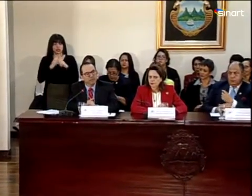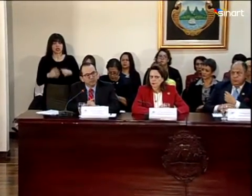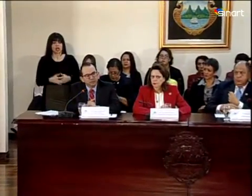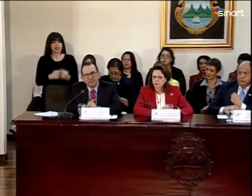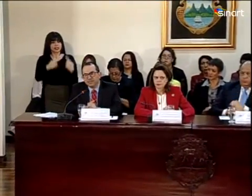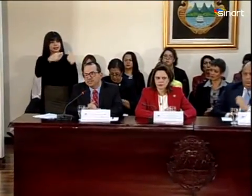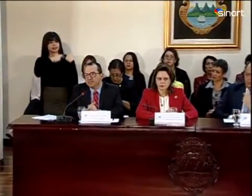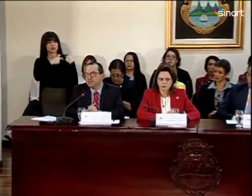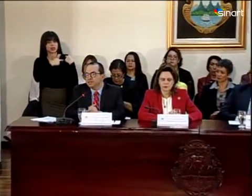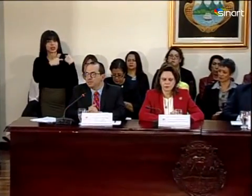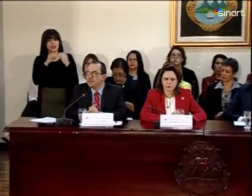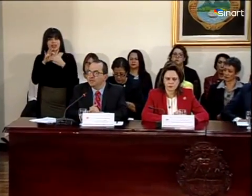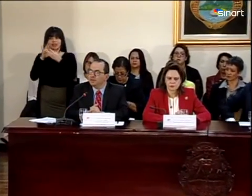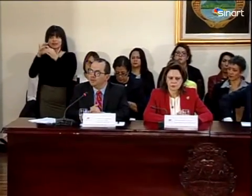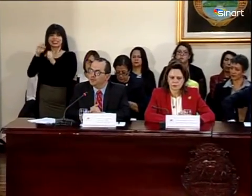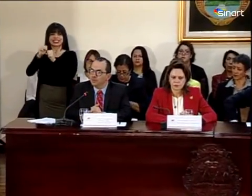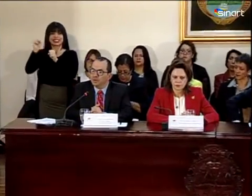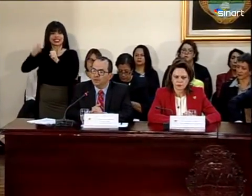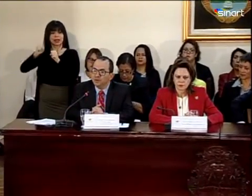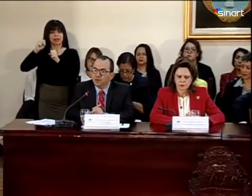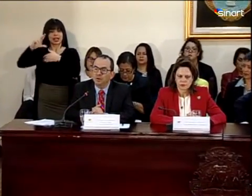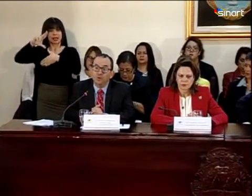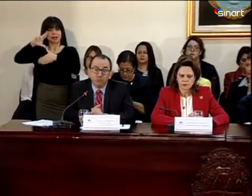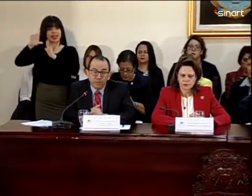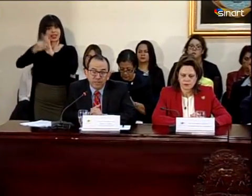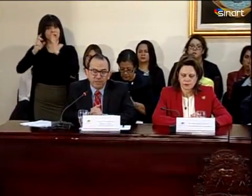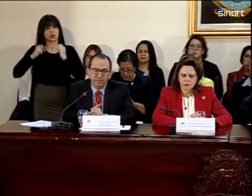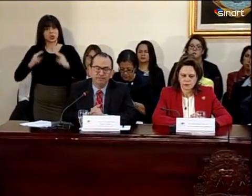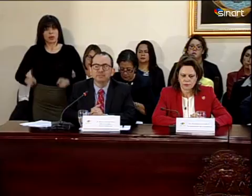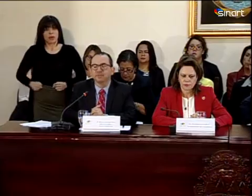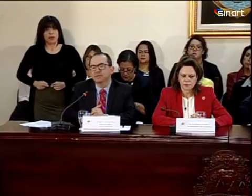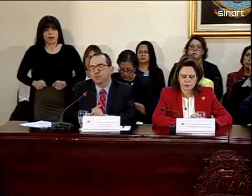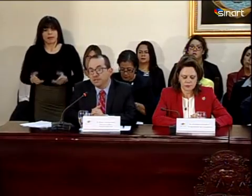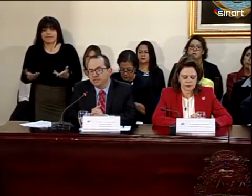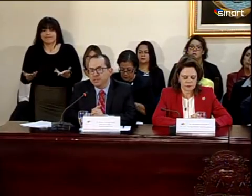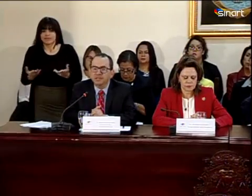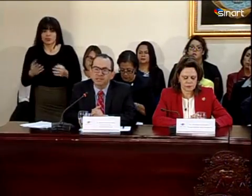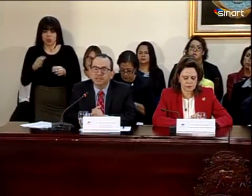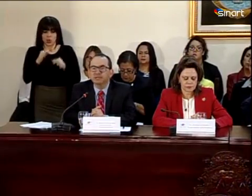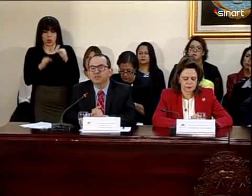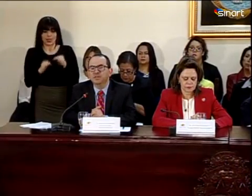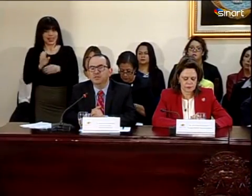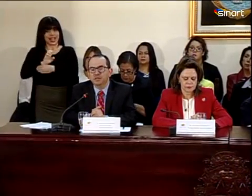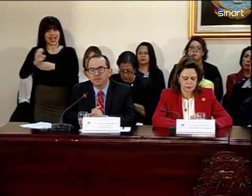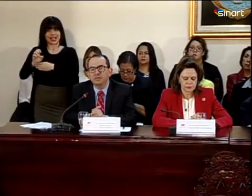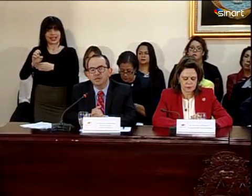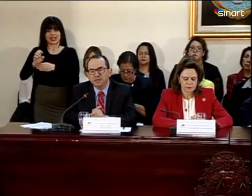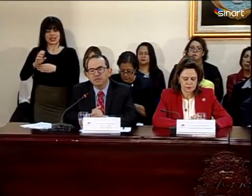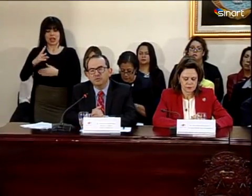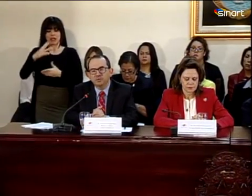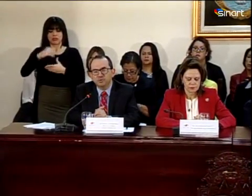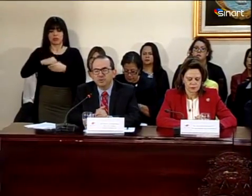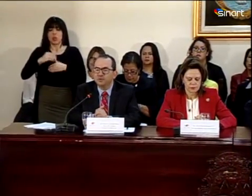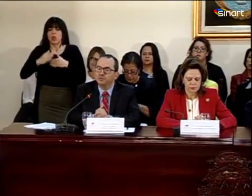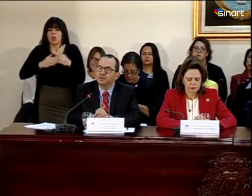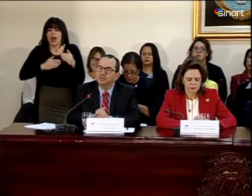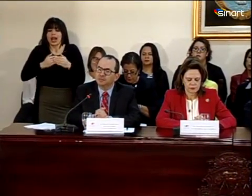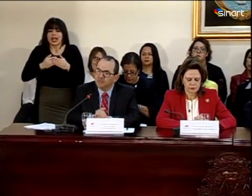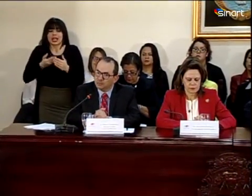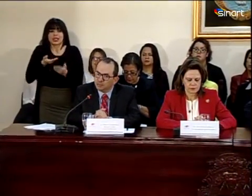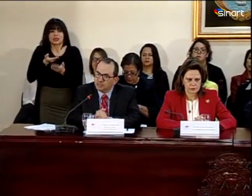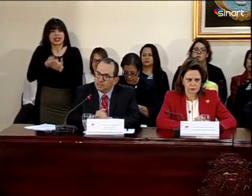sus obligaciones ante el sistema interamericano de derechos humanos, no puede jurídica ni éticamente contener cualquier disposición que